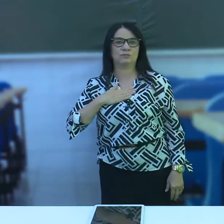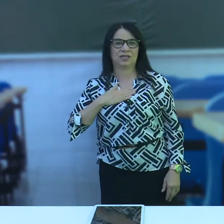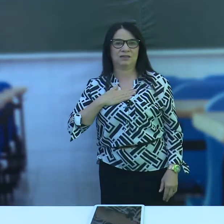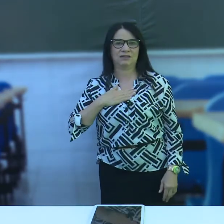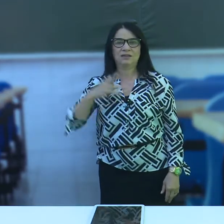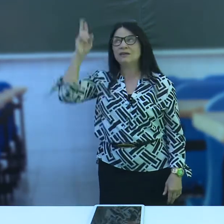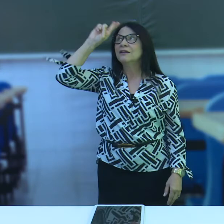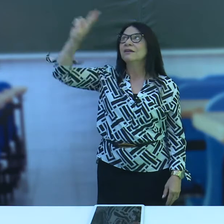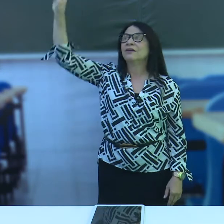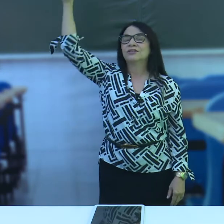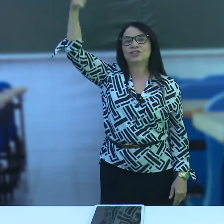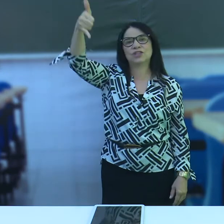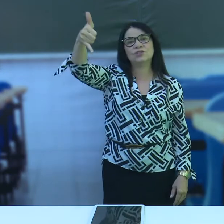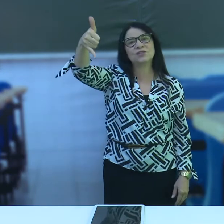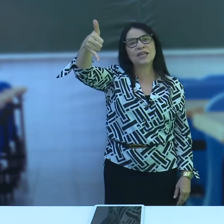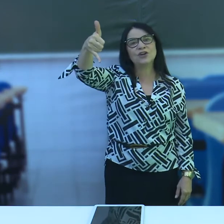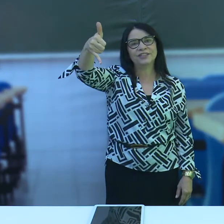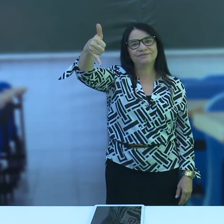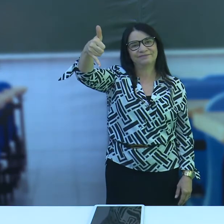mim, diz o Senhor.